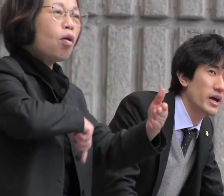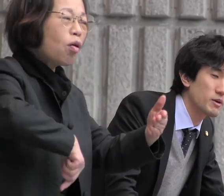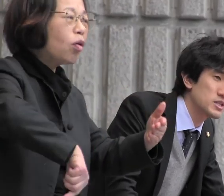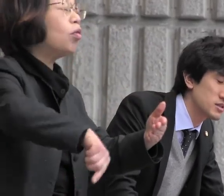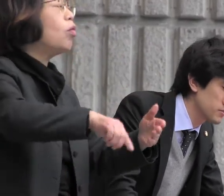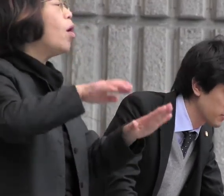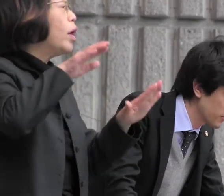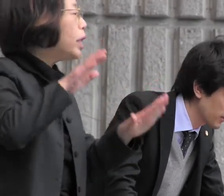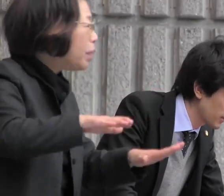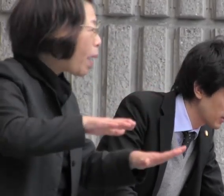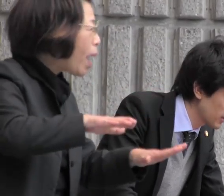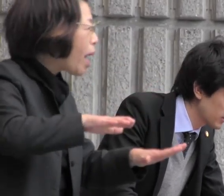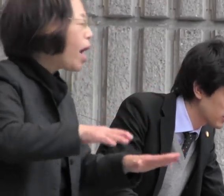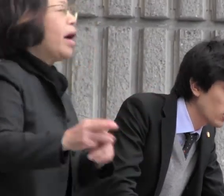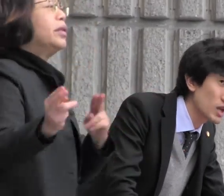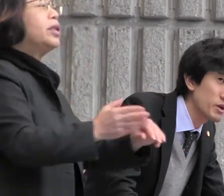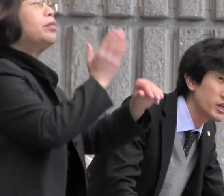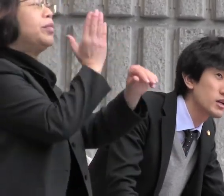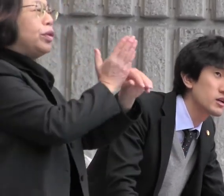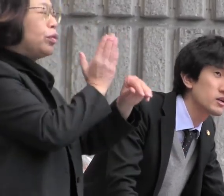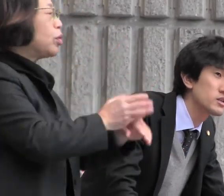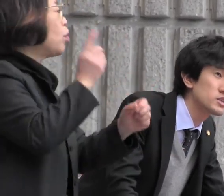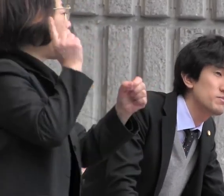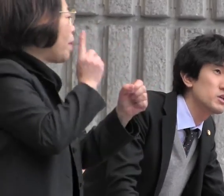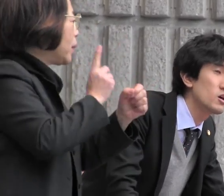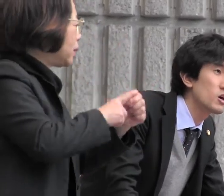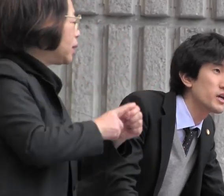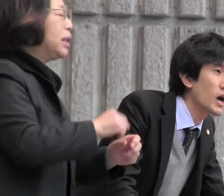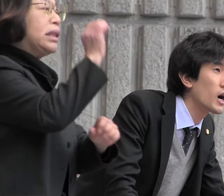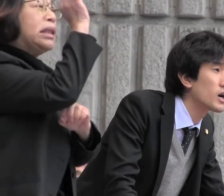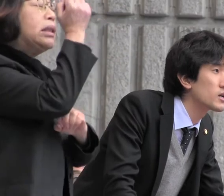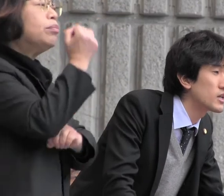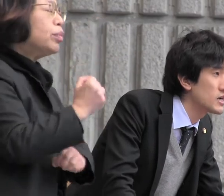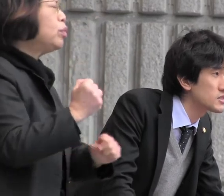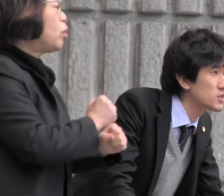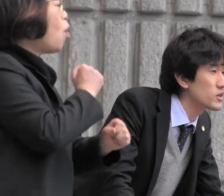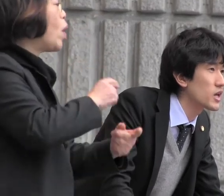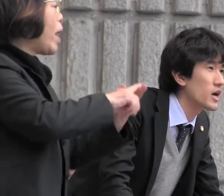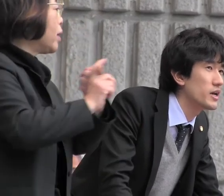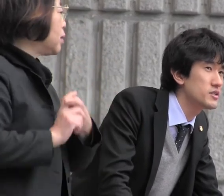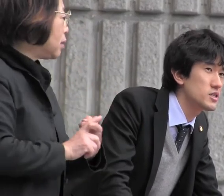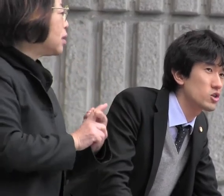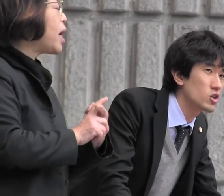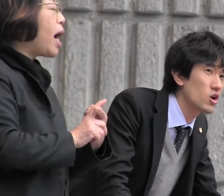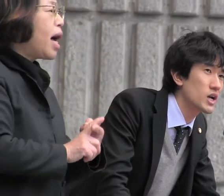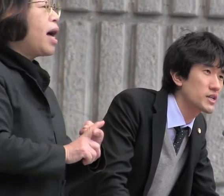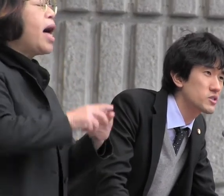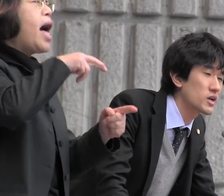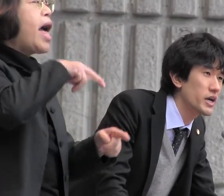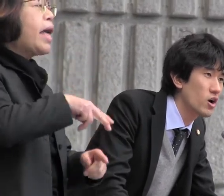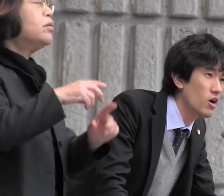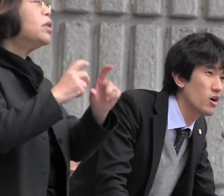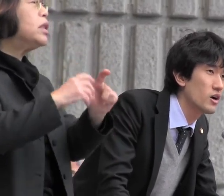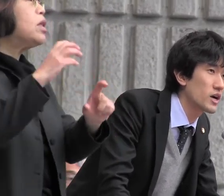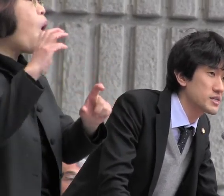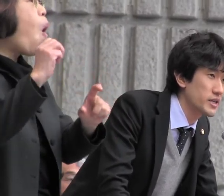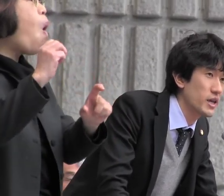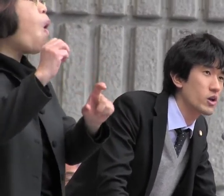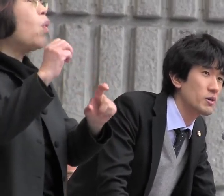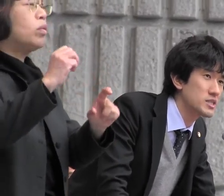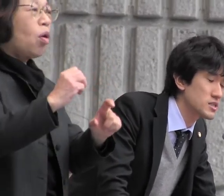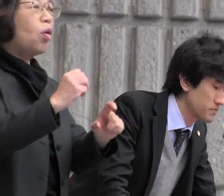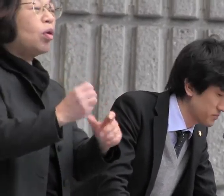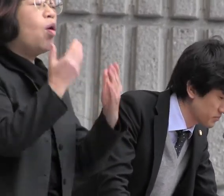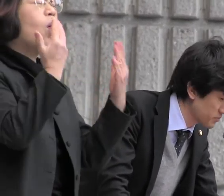準備中であります。そのために新聞労連やナンスクといった NGO との学習会を重